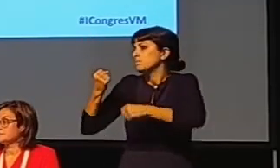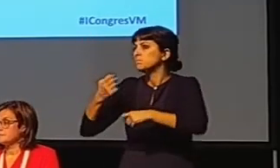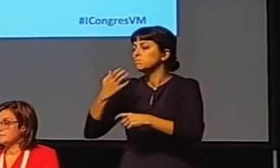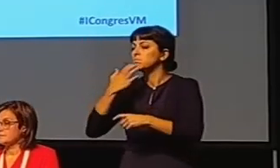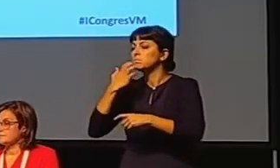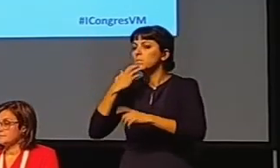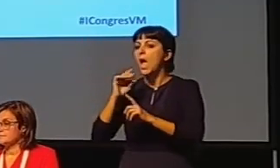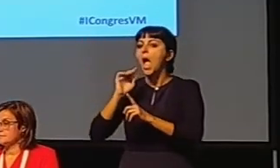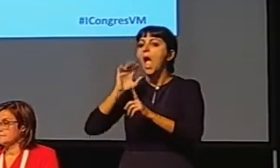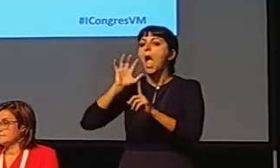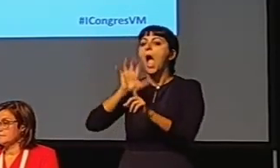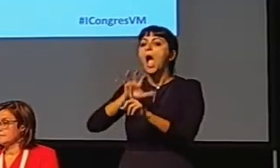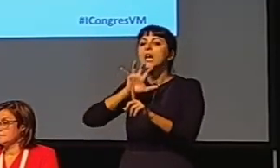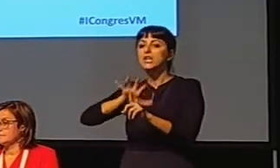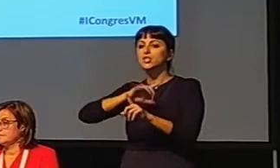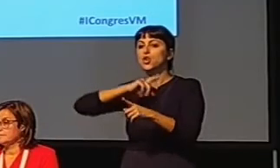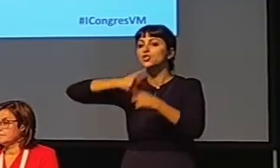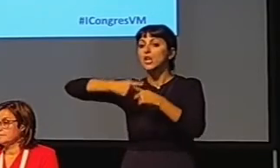anys.